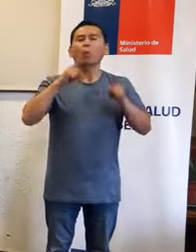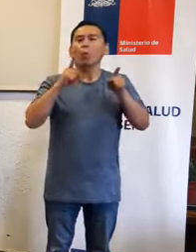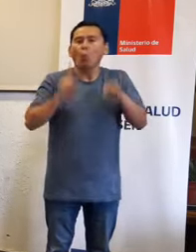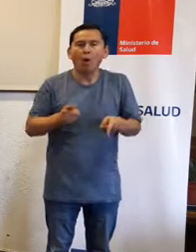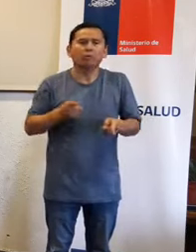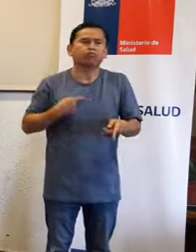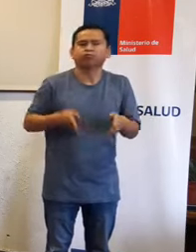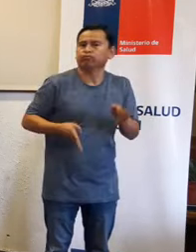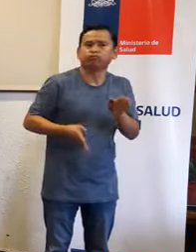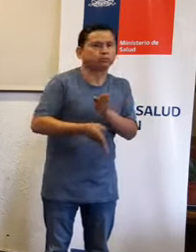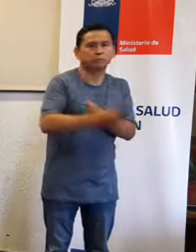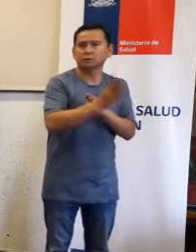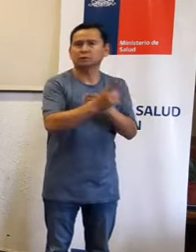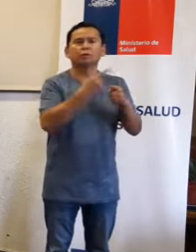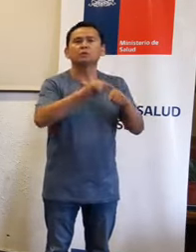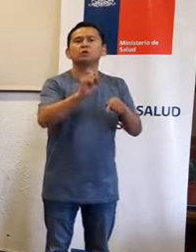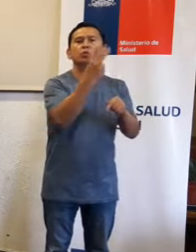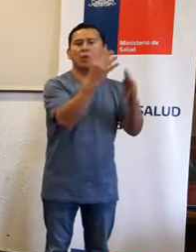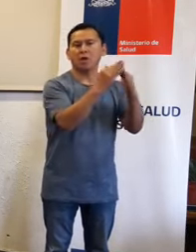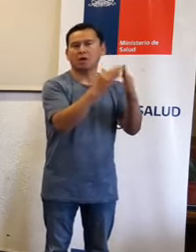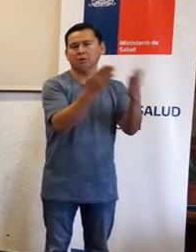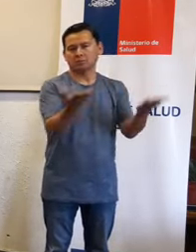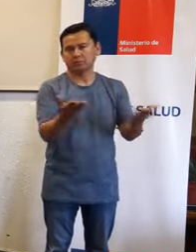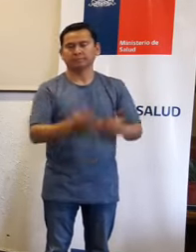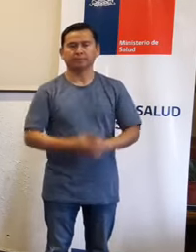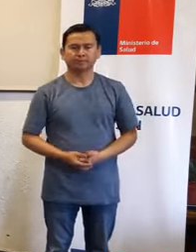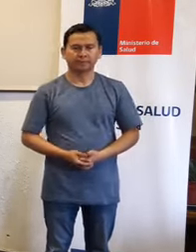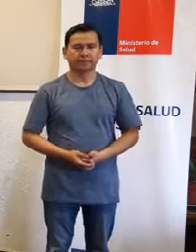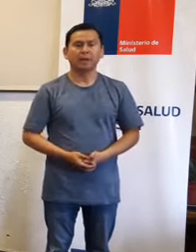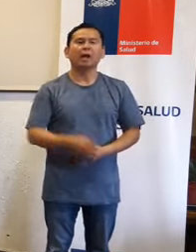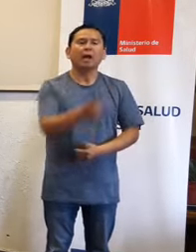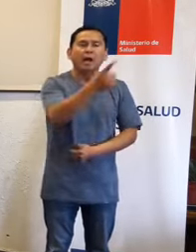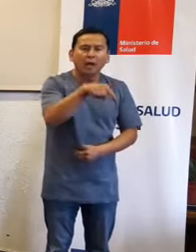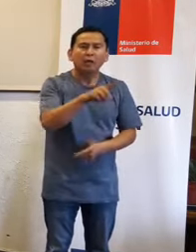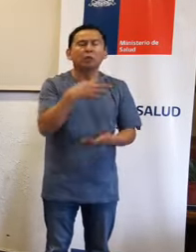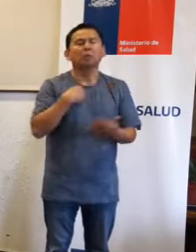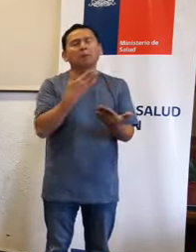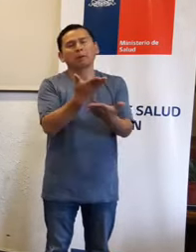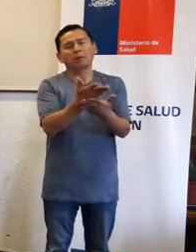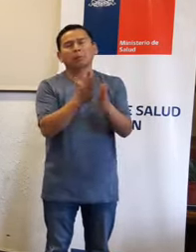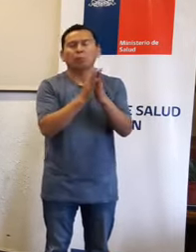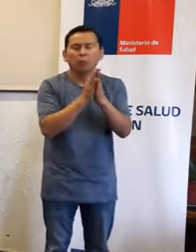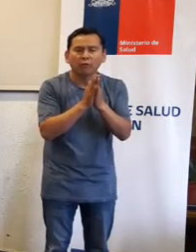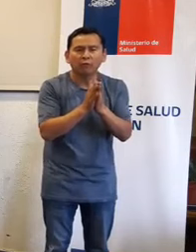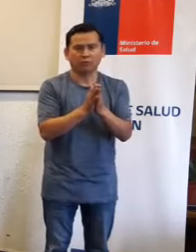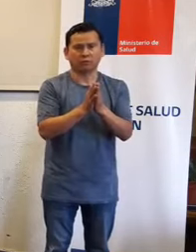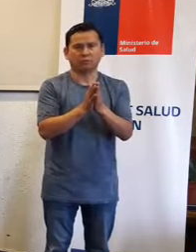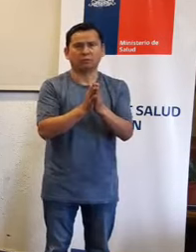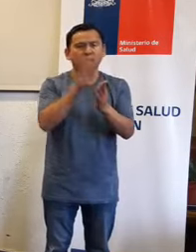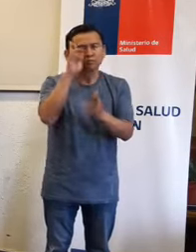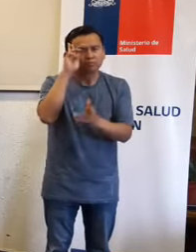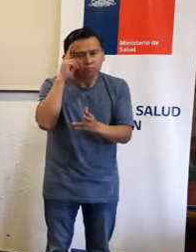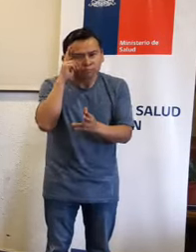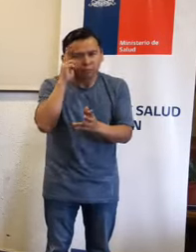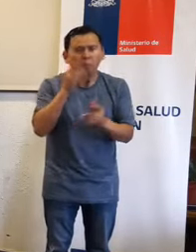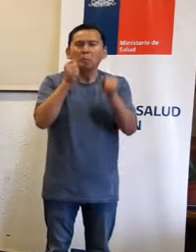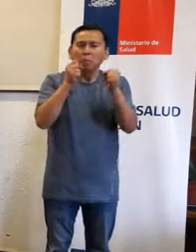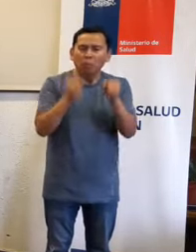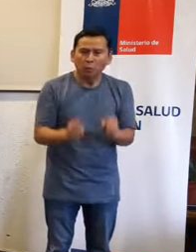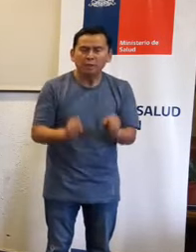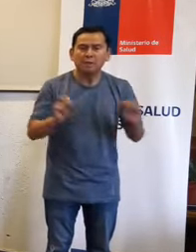lugares que no eran su domicilio habitual. A ellos les pedimos, por favor, pensemos, reflexionemos. Poder